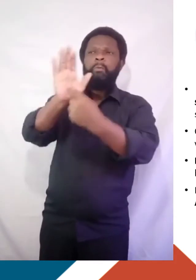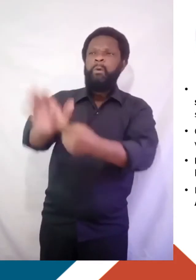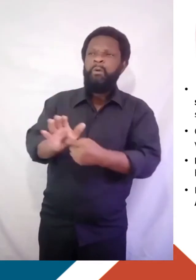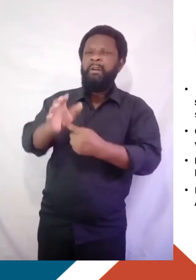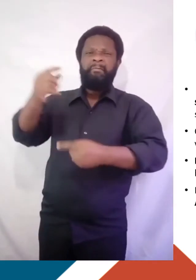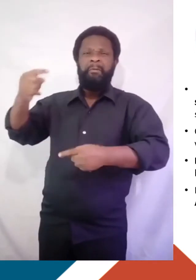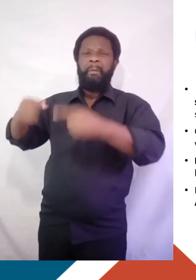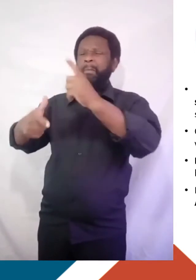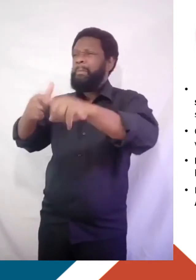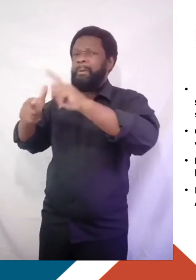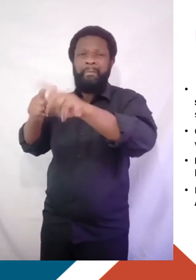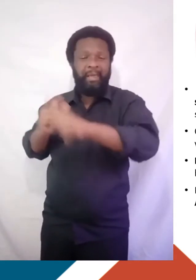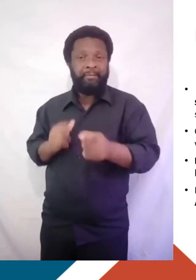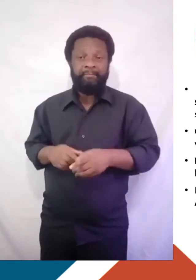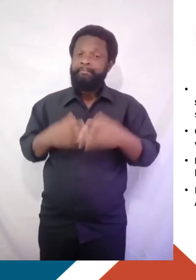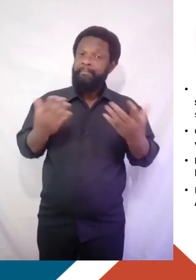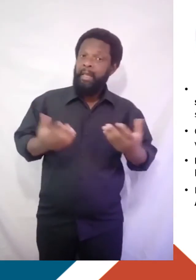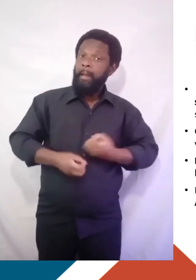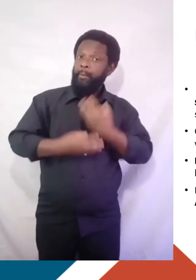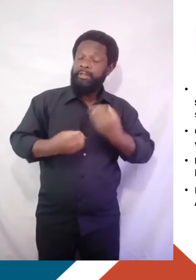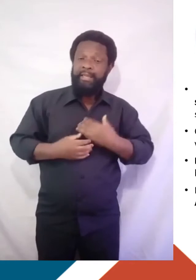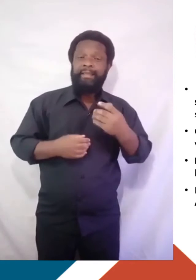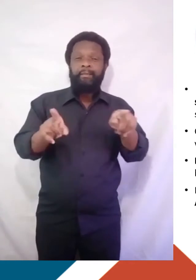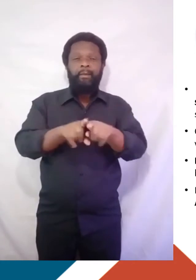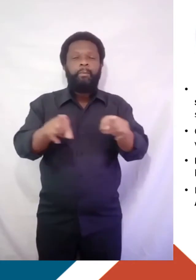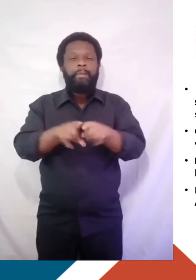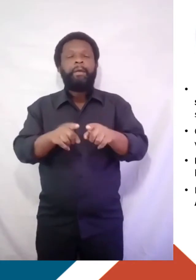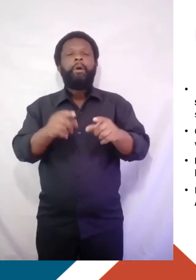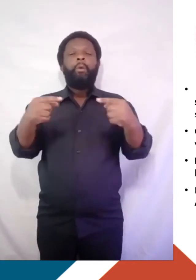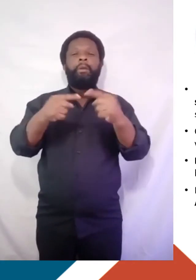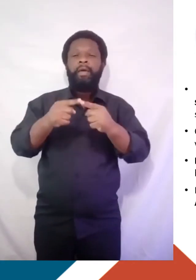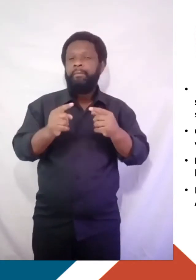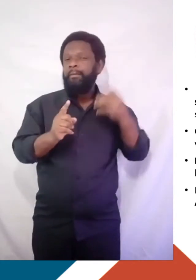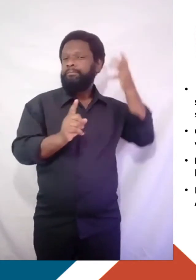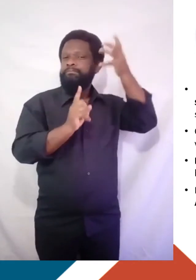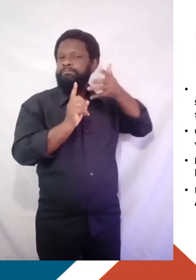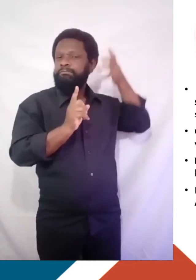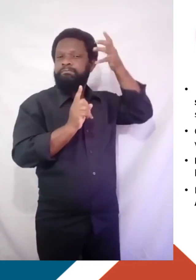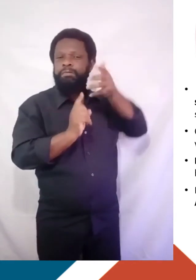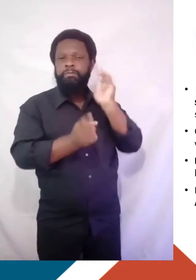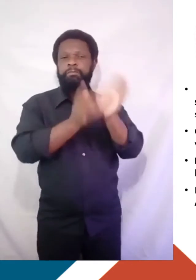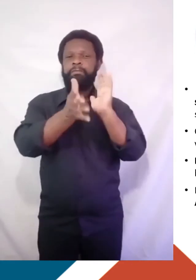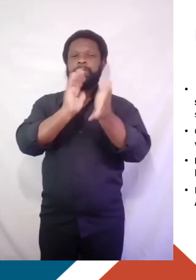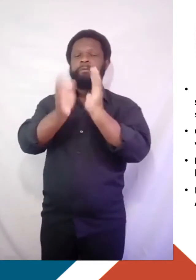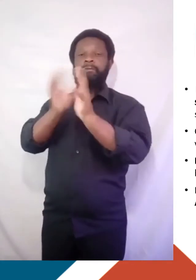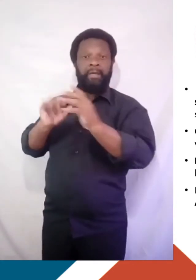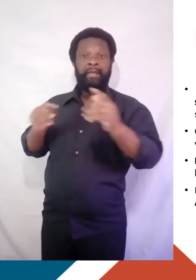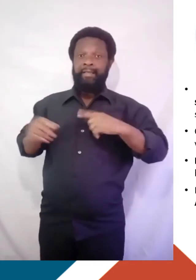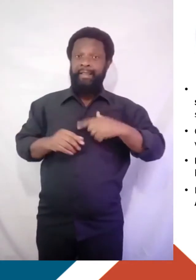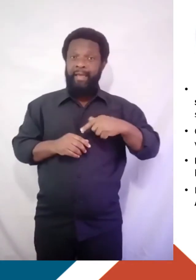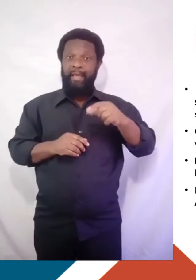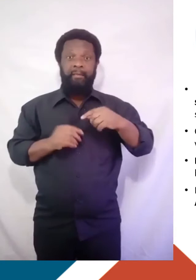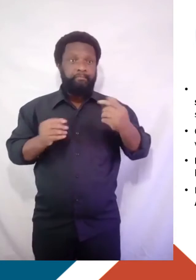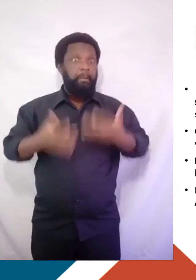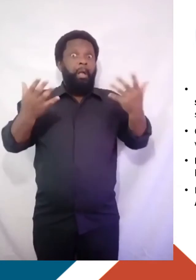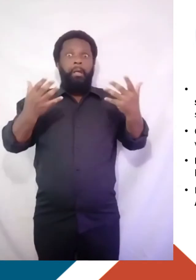poesia engajada. Por isso, essa poesia tem um tom oratório, é para ser declamada, e é marcada por muitas